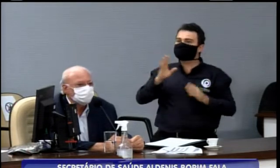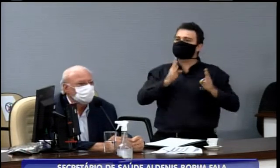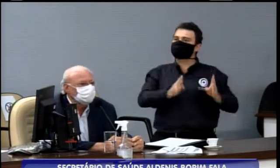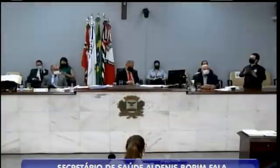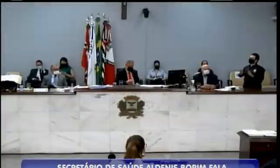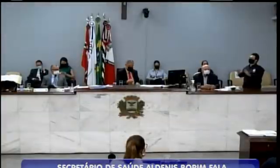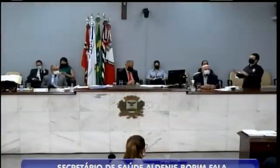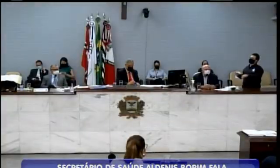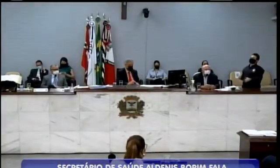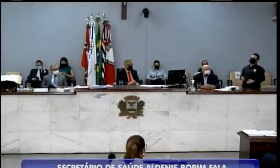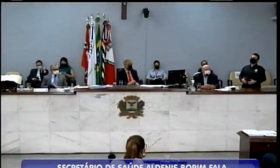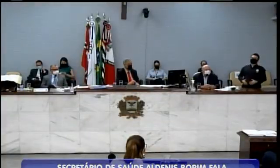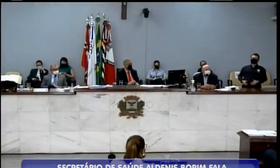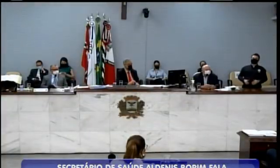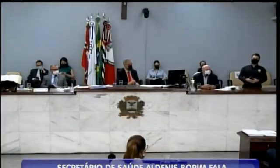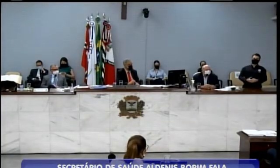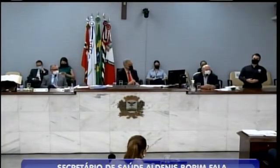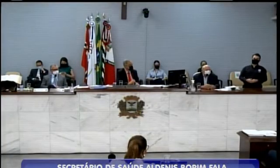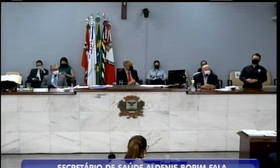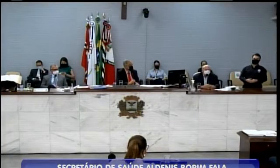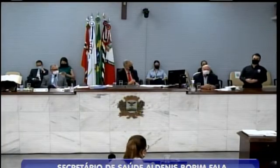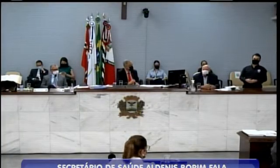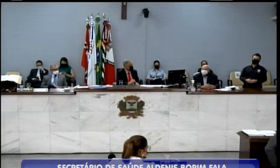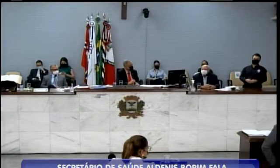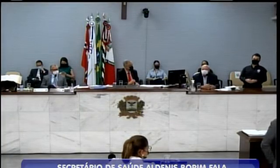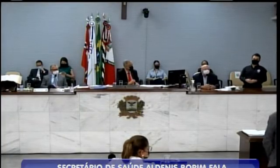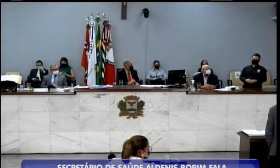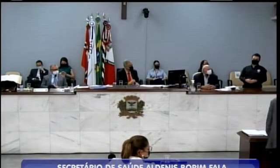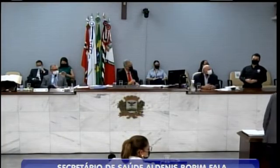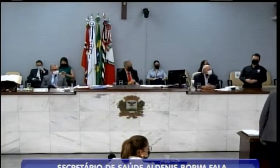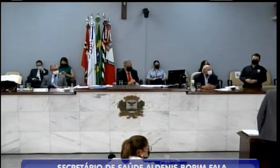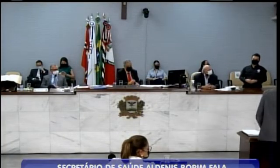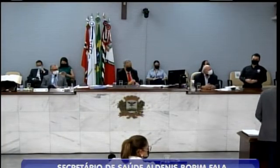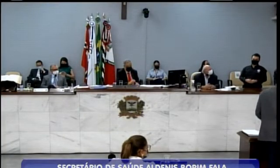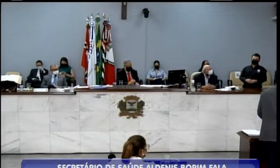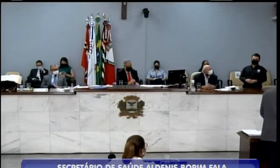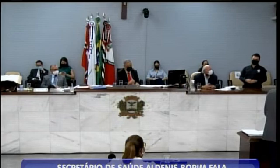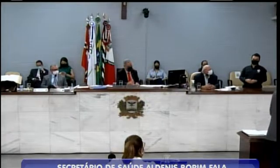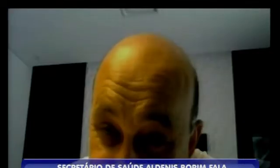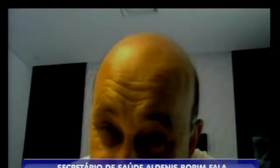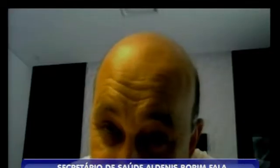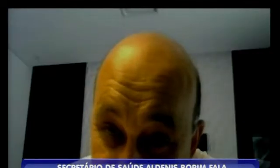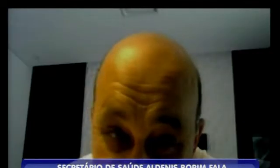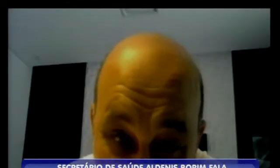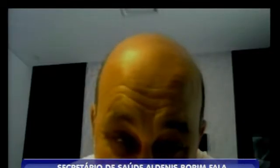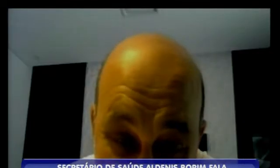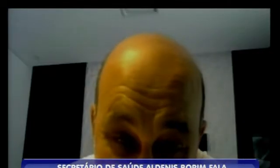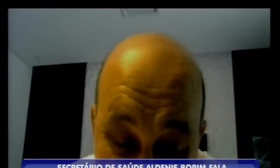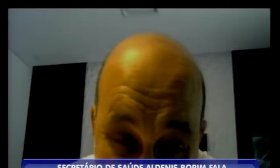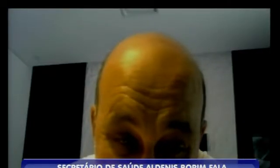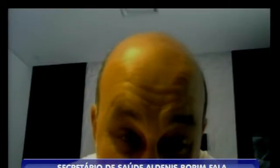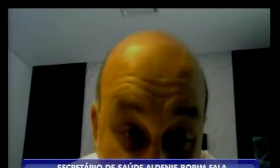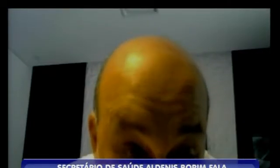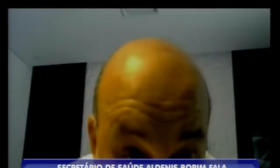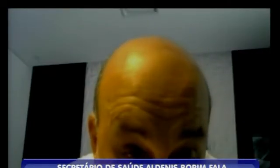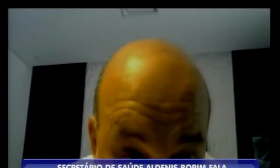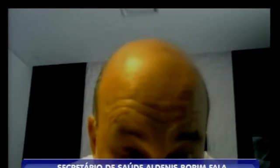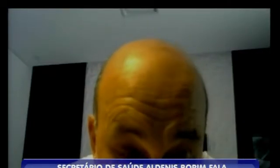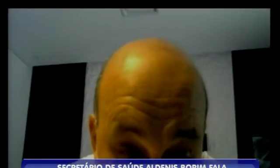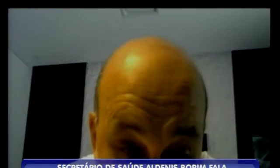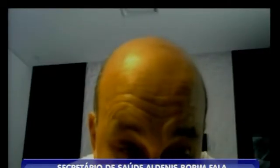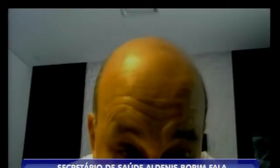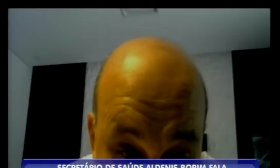Presidente. Pois não, vereador Peixão. Bom, o Odélio falou aí que faz parte da comissão junto com esse vereador. A